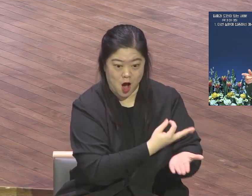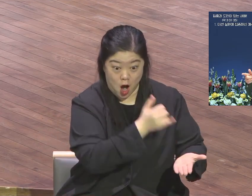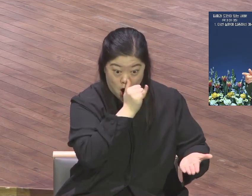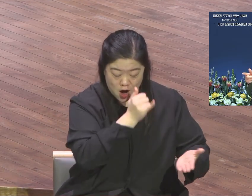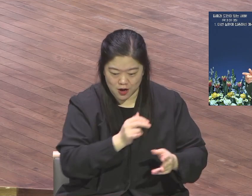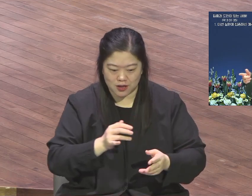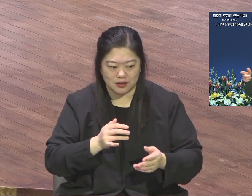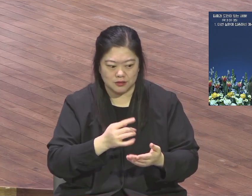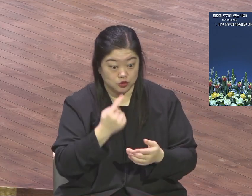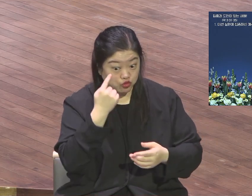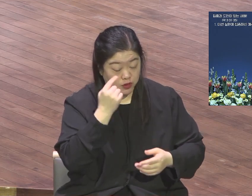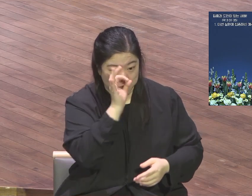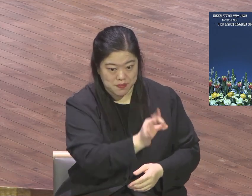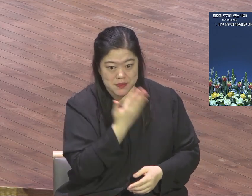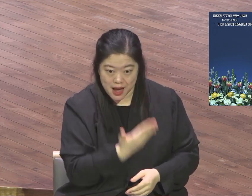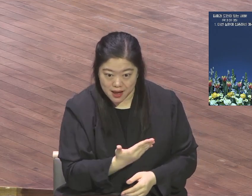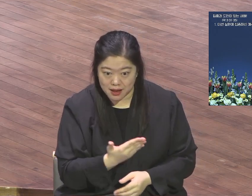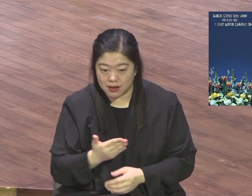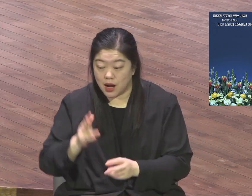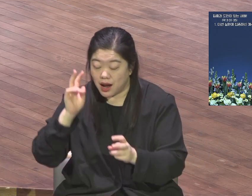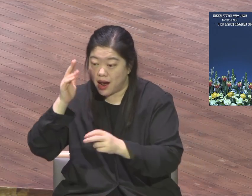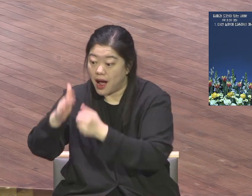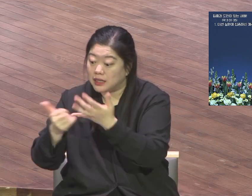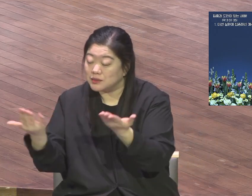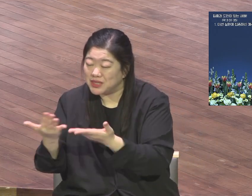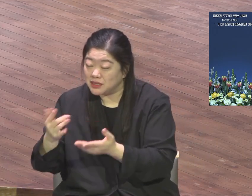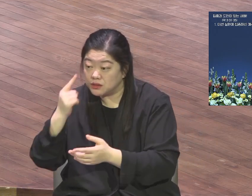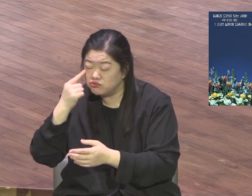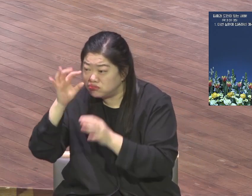저거. 뭘 열심히 저래 하냐 저거.